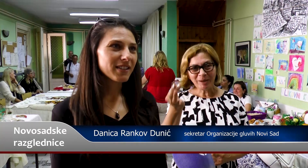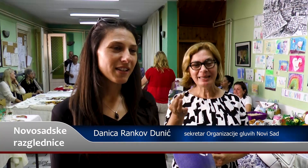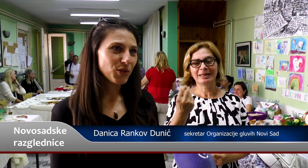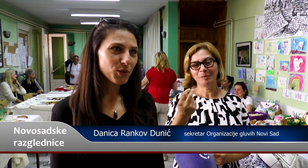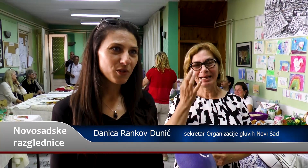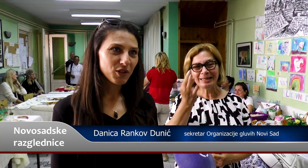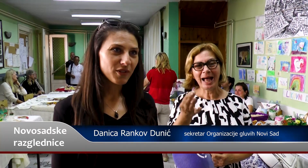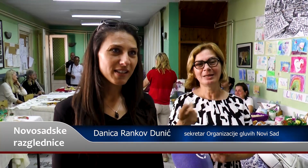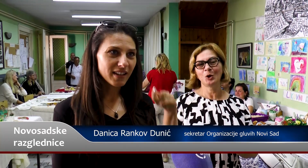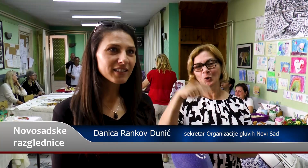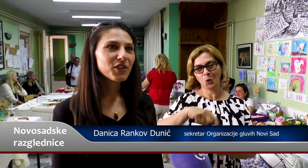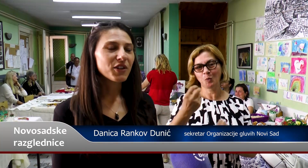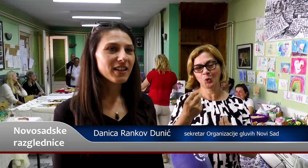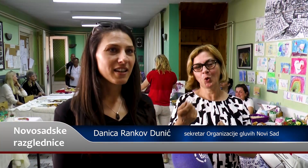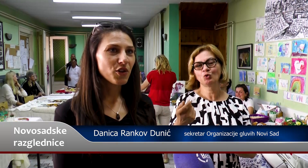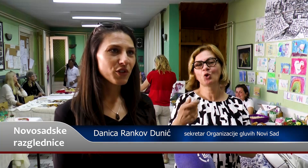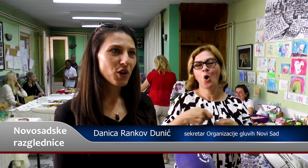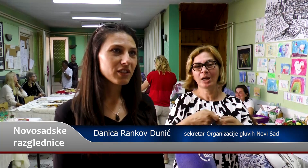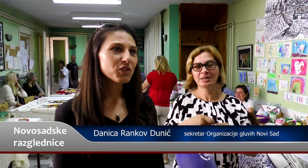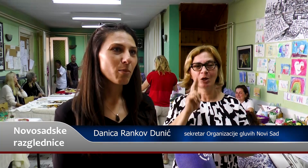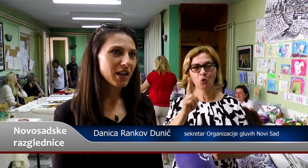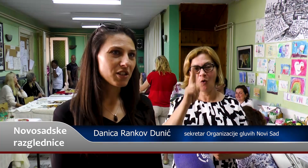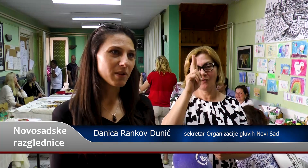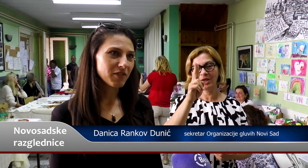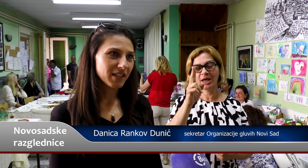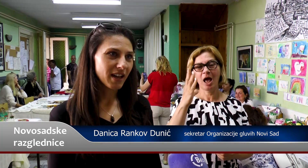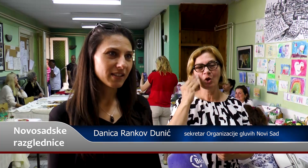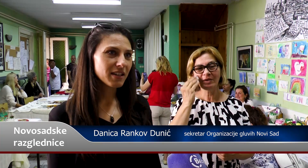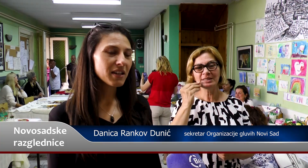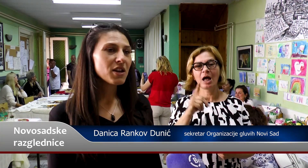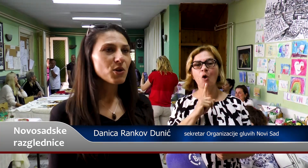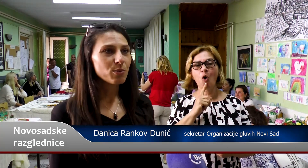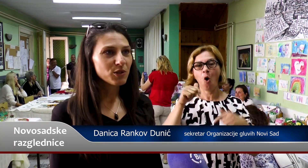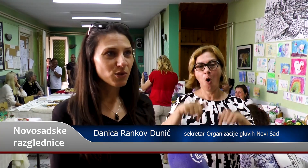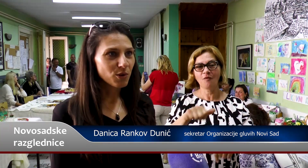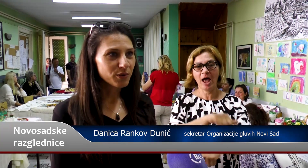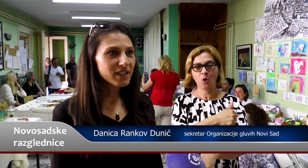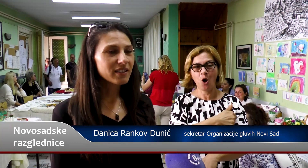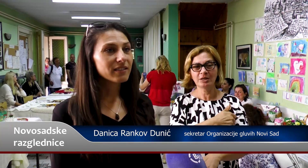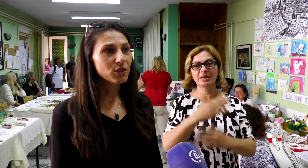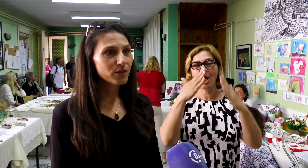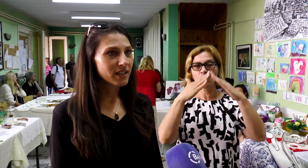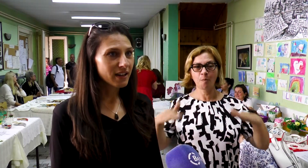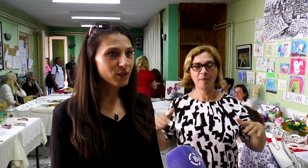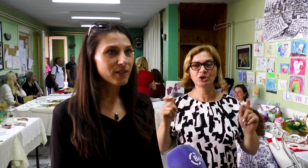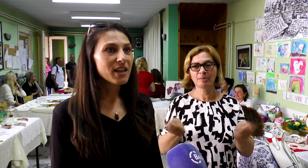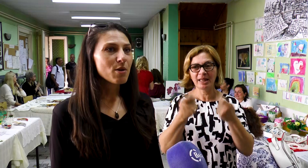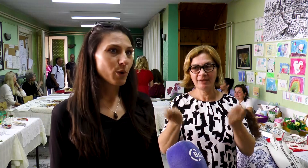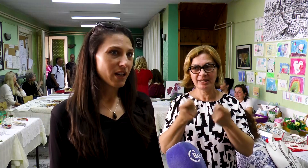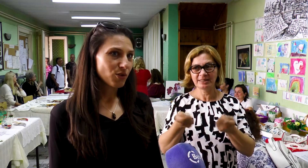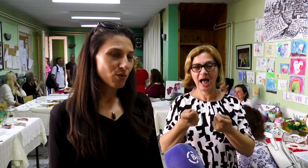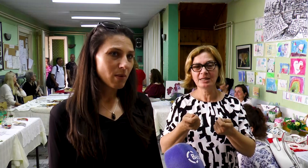dobrodošli u organizaciju Gluvih Novi Sad, koja je i ove godine domaćin manifestacije Umetnost gluvih, gde gluvi i